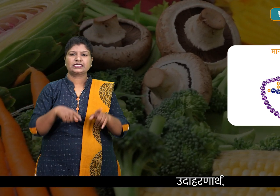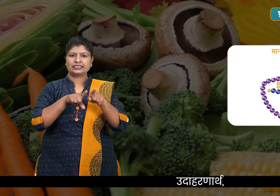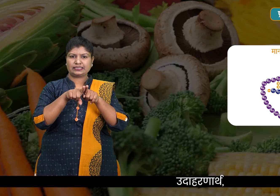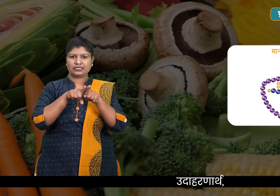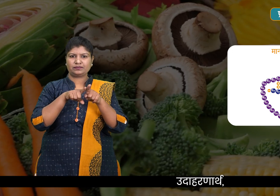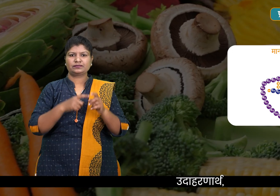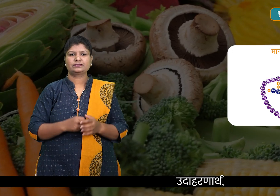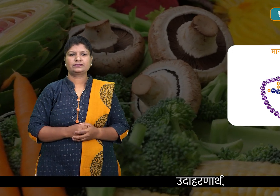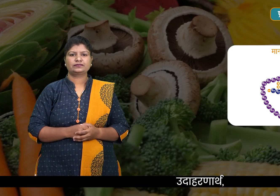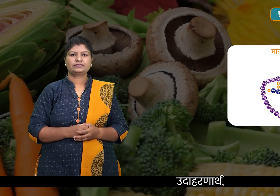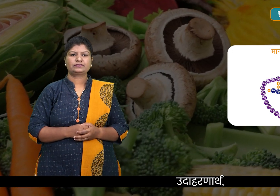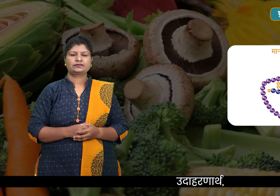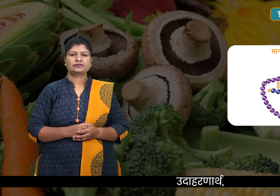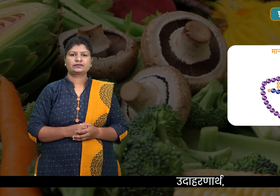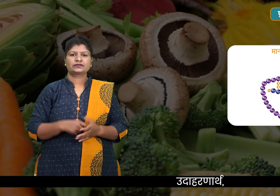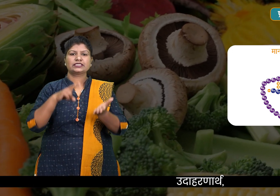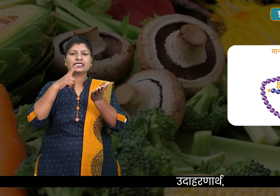उदाहरणार्थ